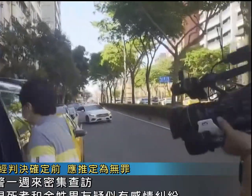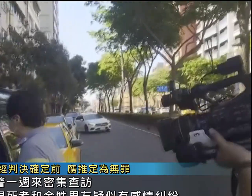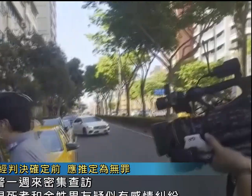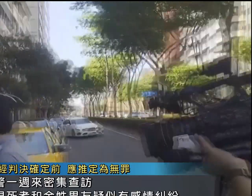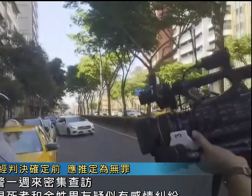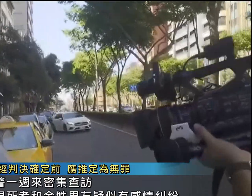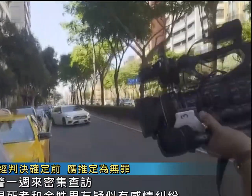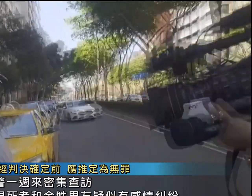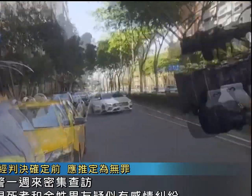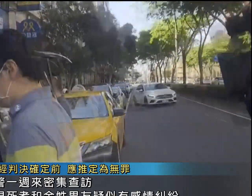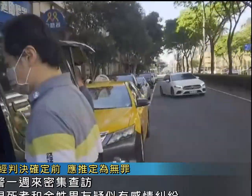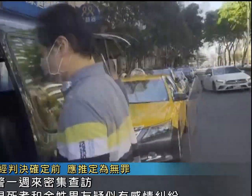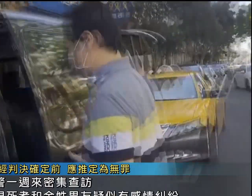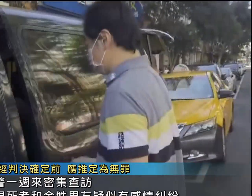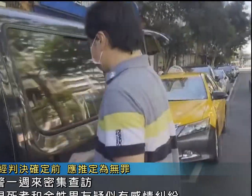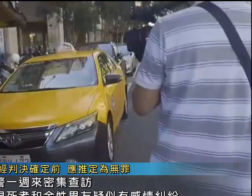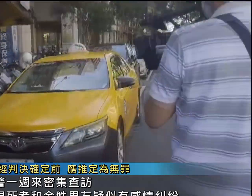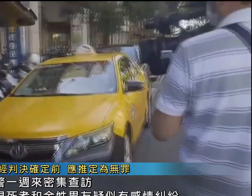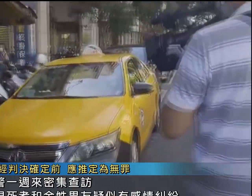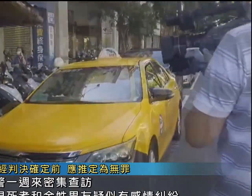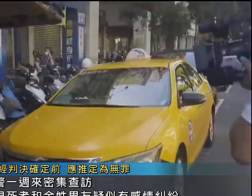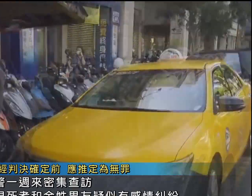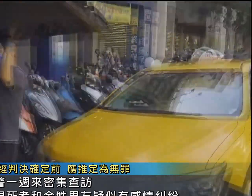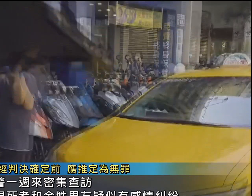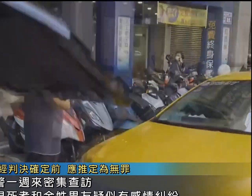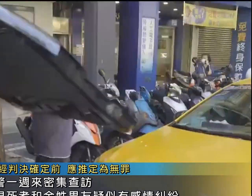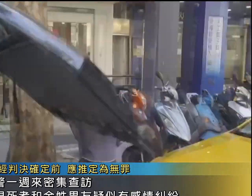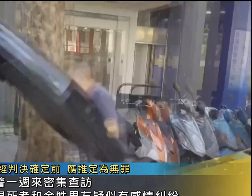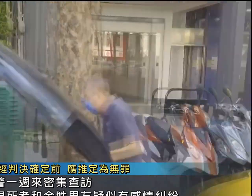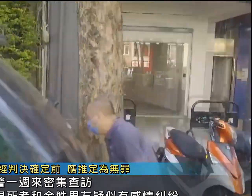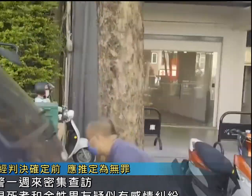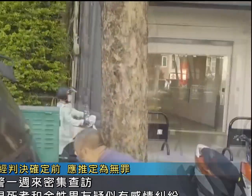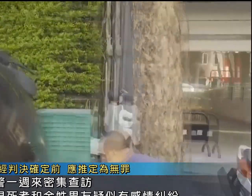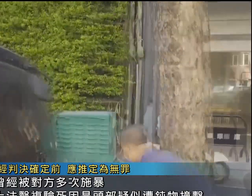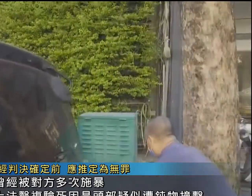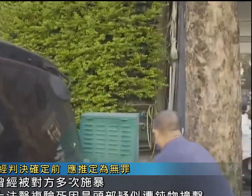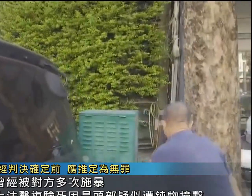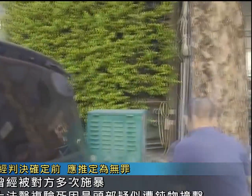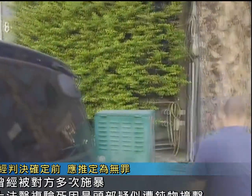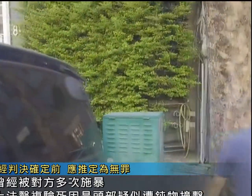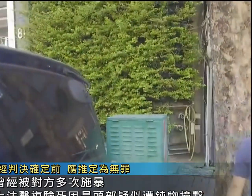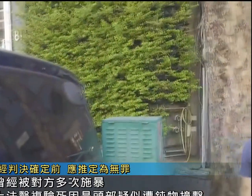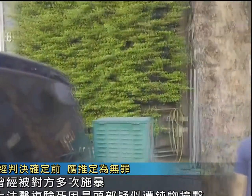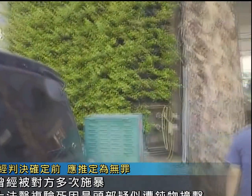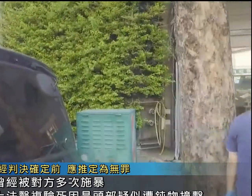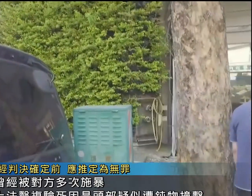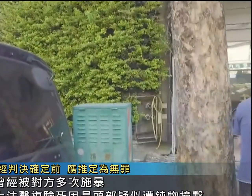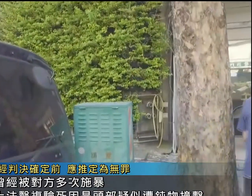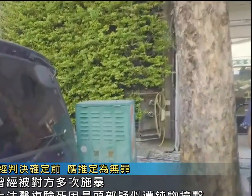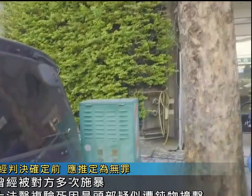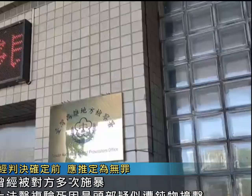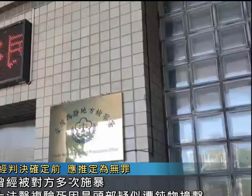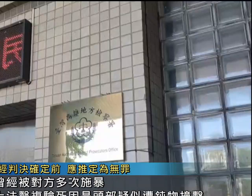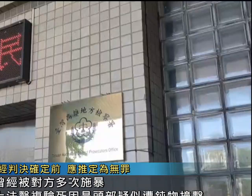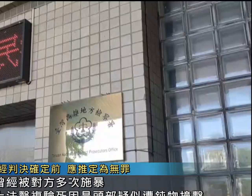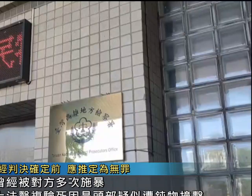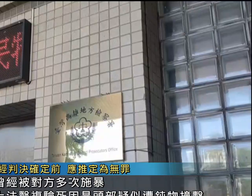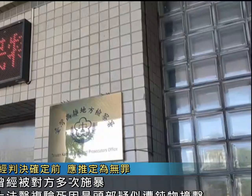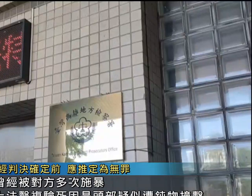访，发现死者和金姓男友疑似有感情纠纷，也曾经被对方多次施暴，加上法医复验死